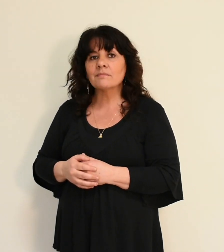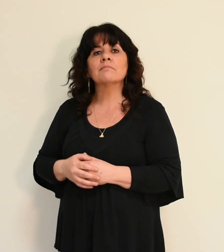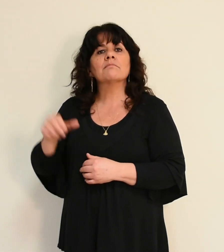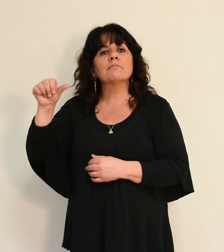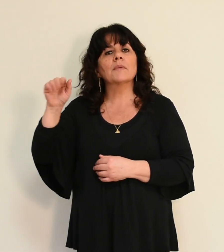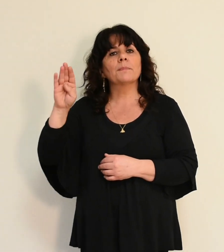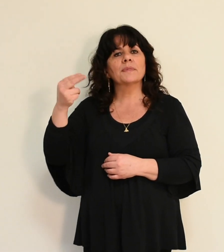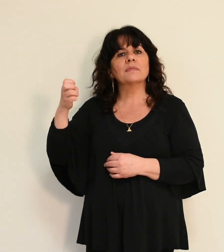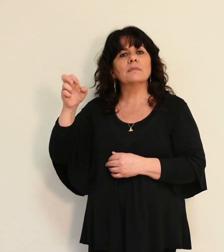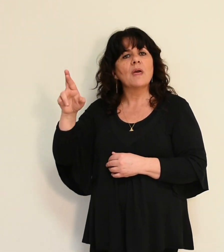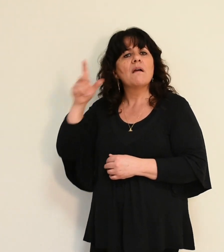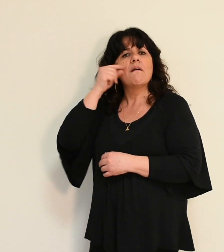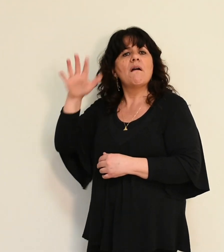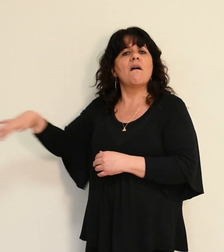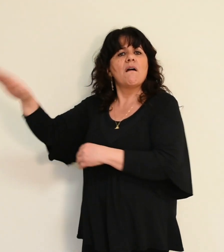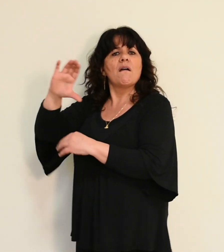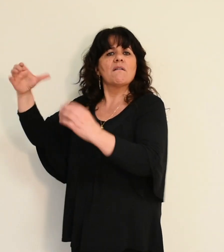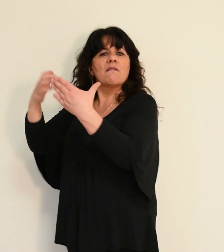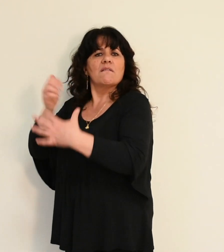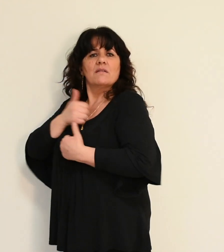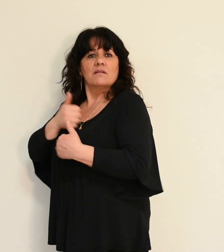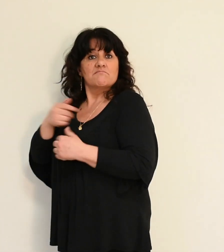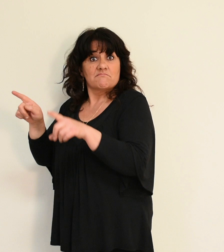Abner et ses hommes étaient couchés autour de lui.